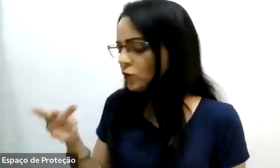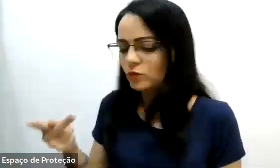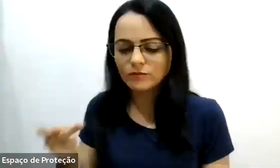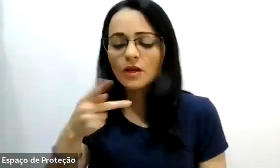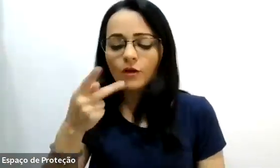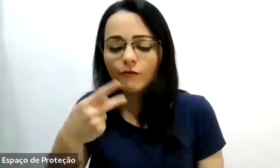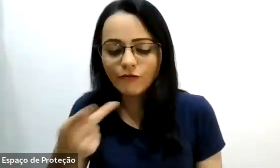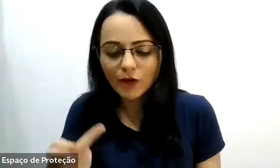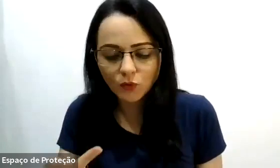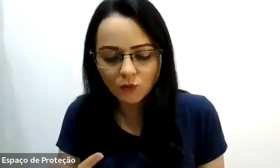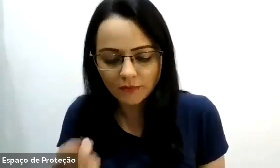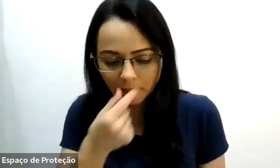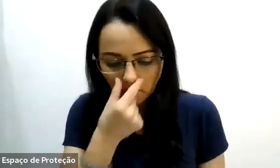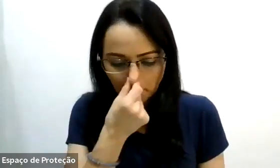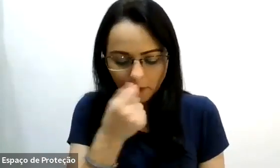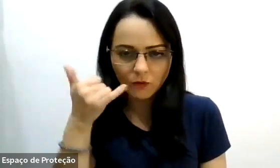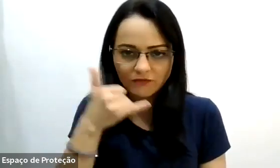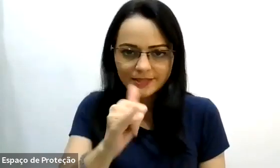Falou, falou, ou avisar.